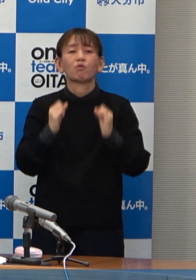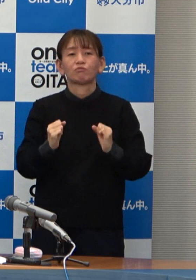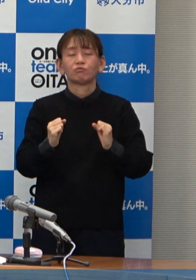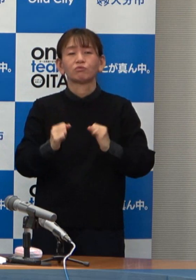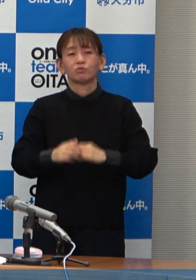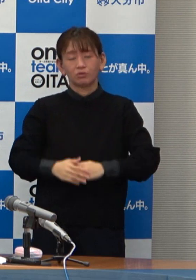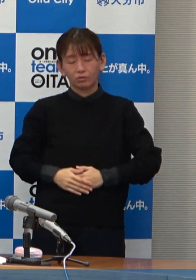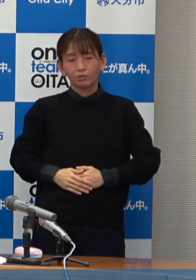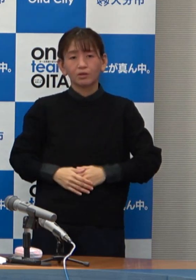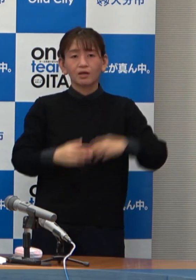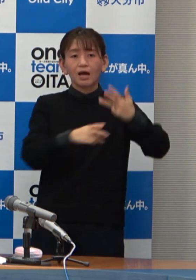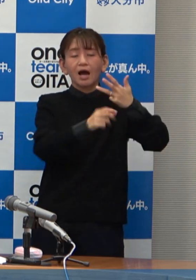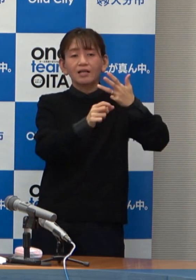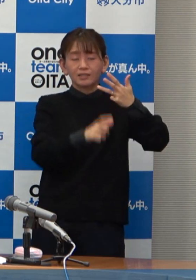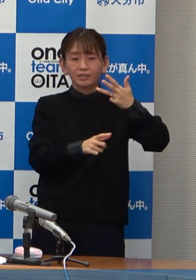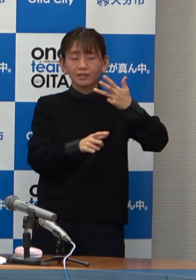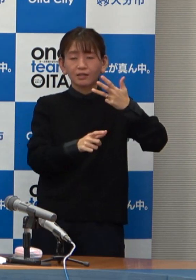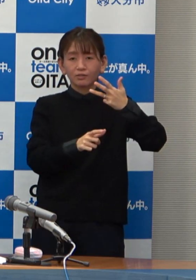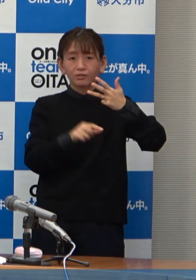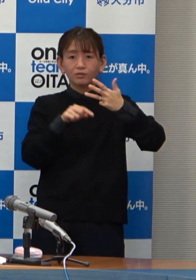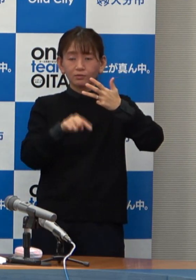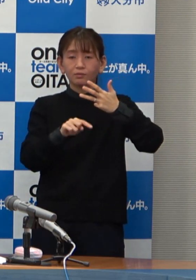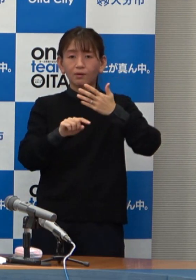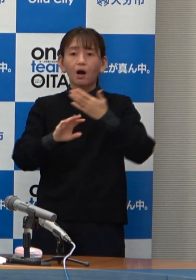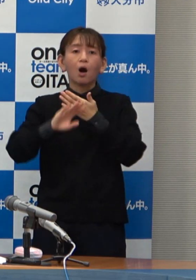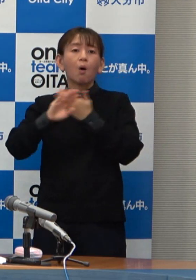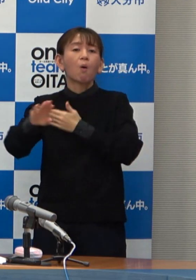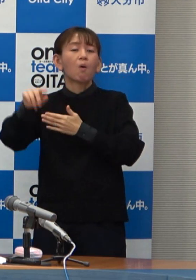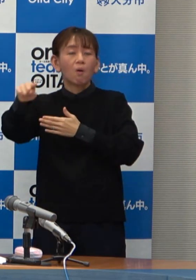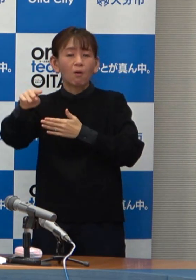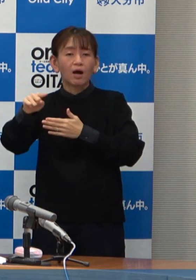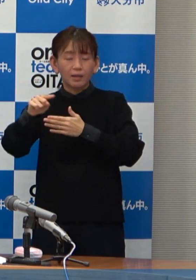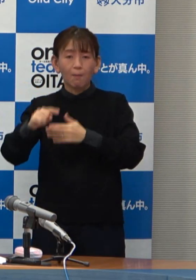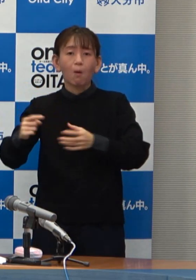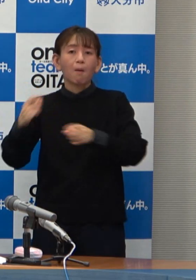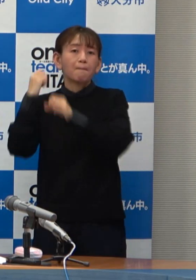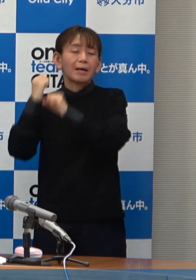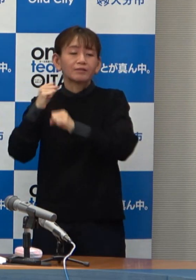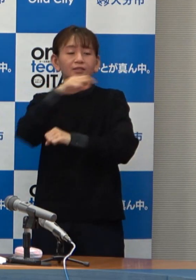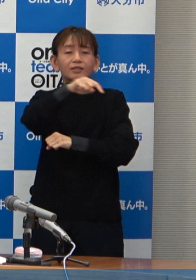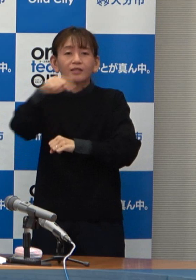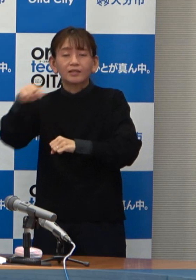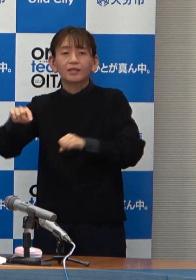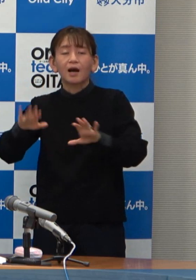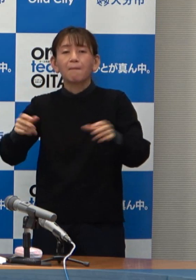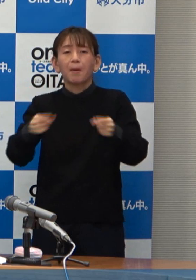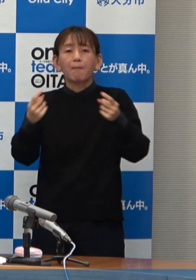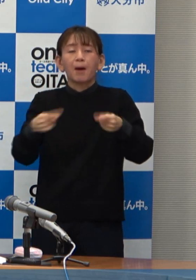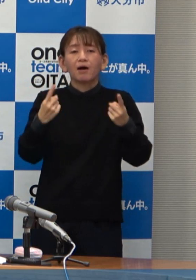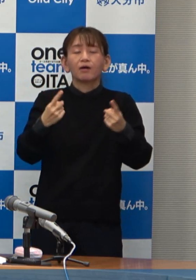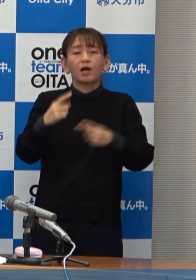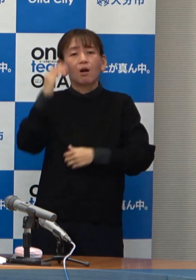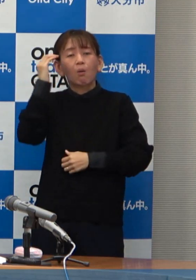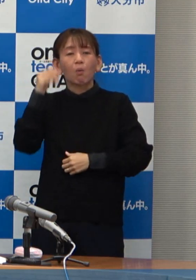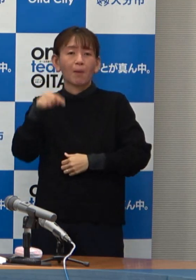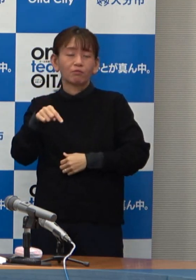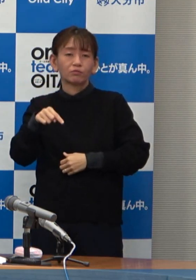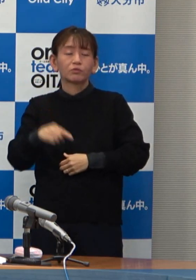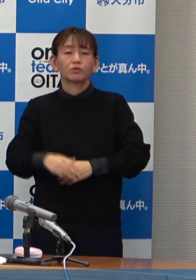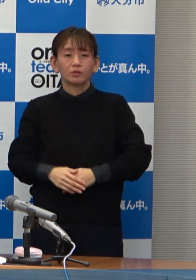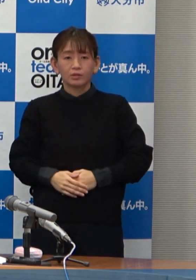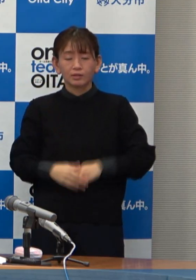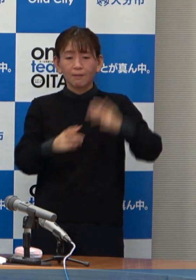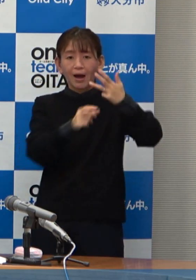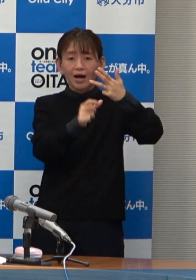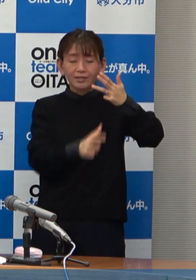8月に関しては他のすでにある祭りとの重複を避けるで幸いなことに8月